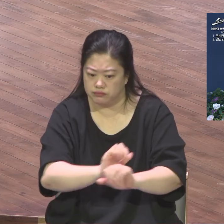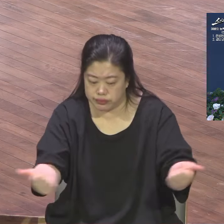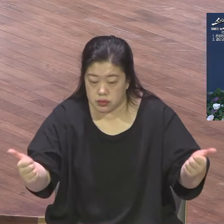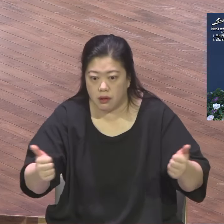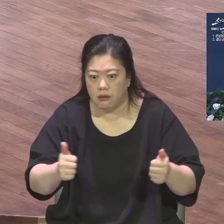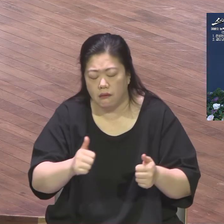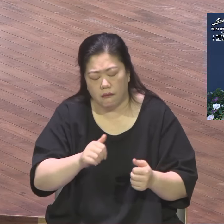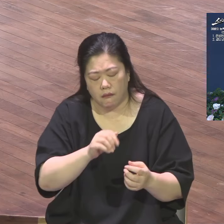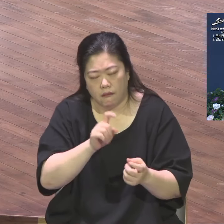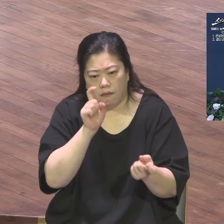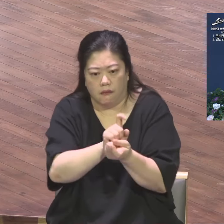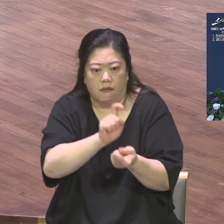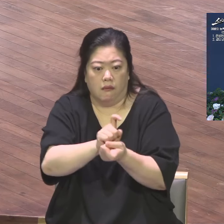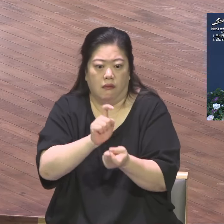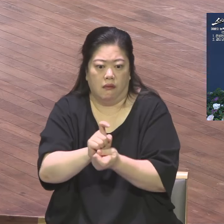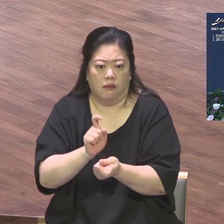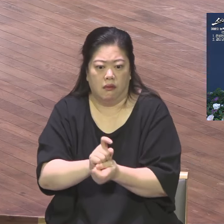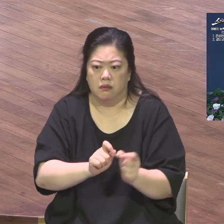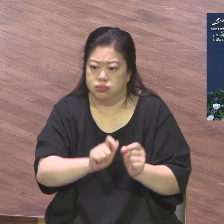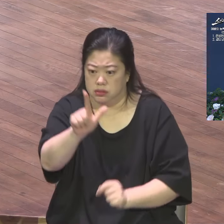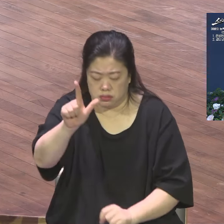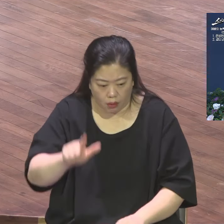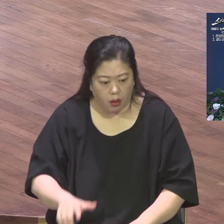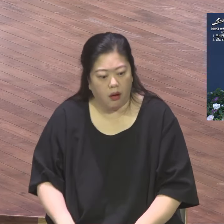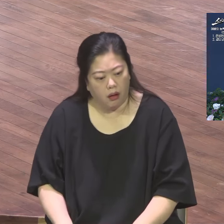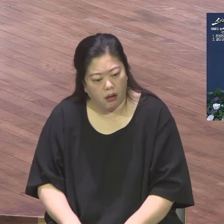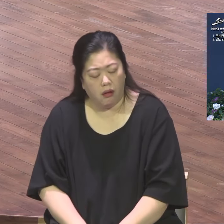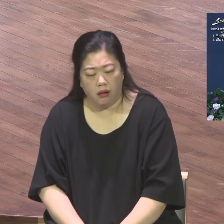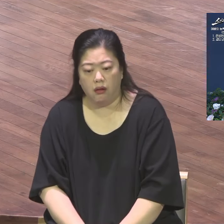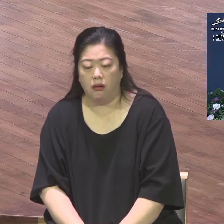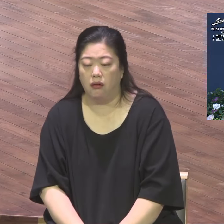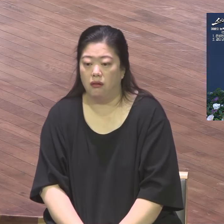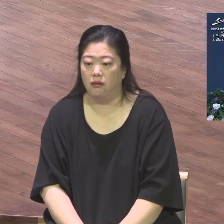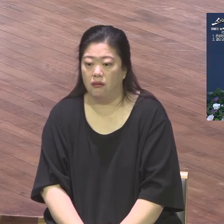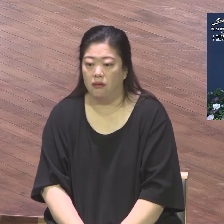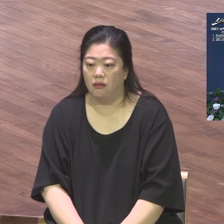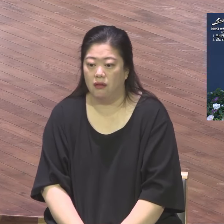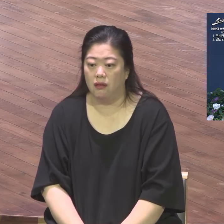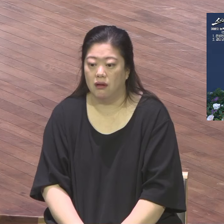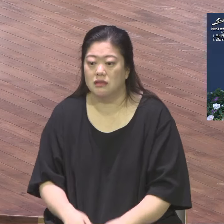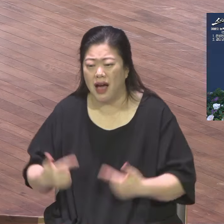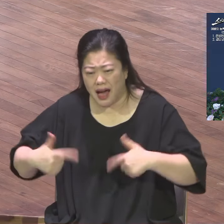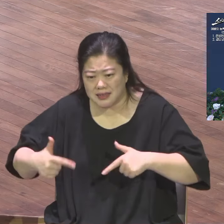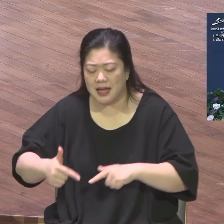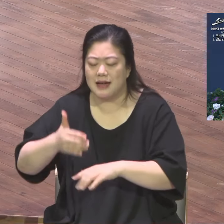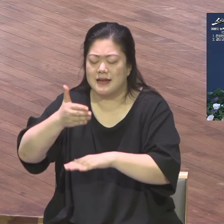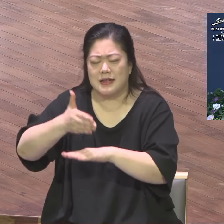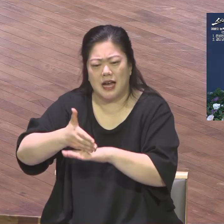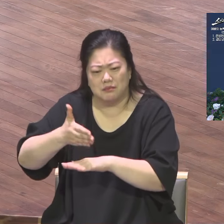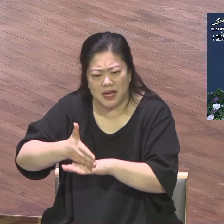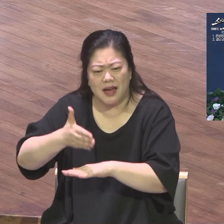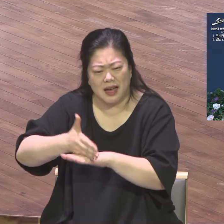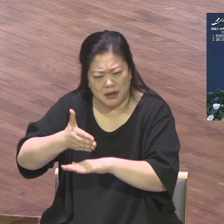다 약속 연말 되면 딱 정리 올해는 늘 감사와 십 이 늘 주의 연금 늘 올라갑니다. 늘 매년 올라